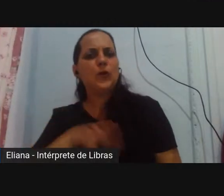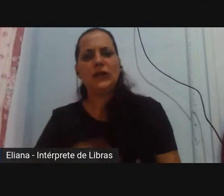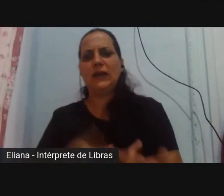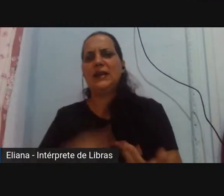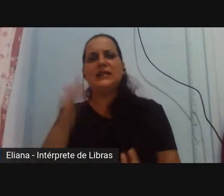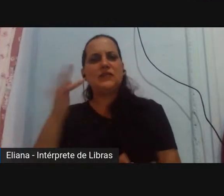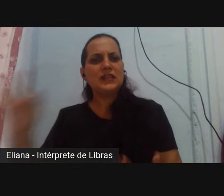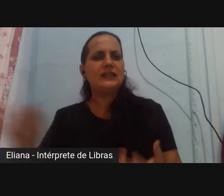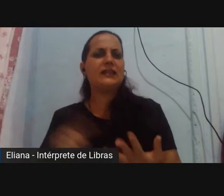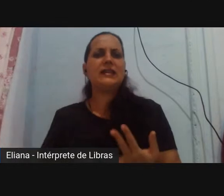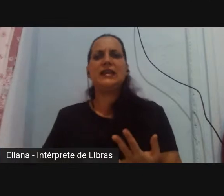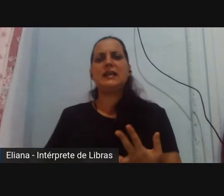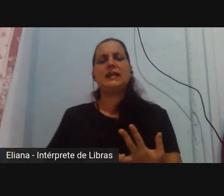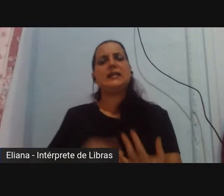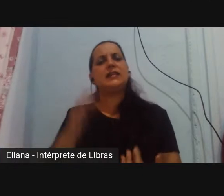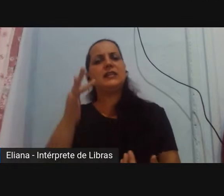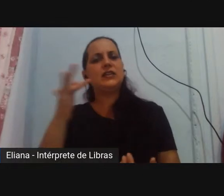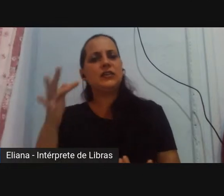ética,